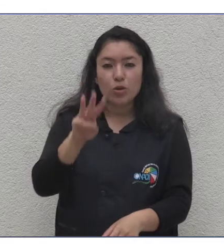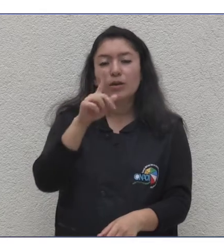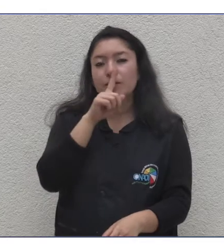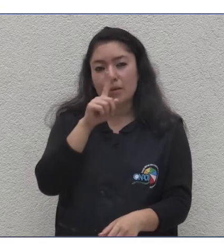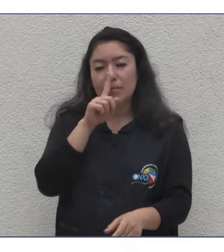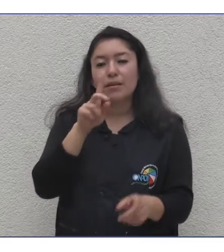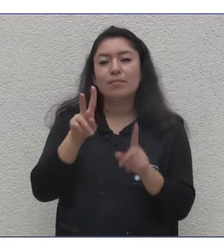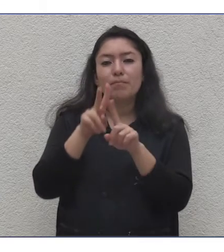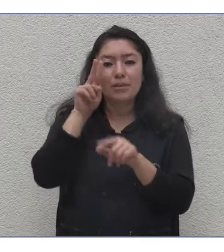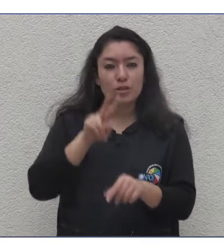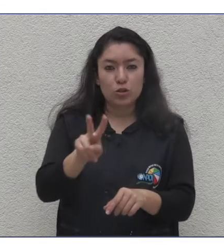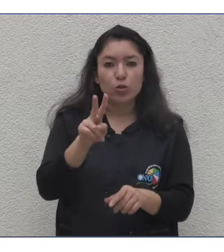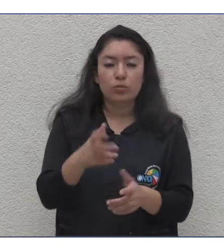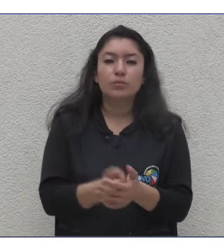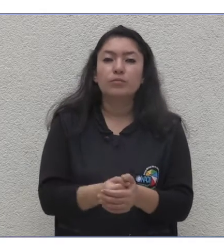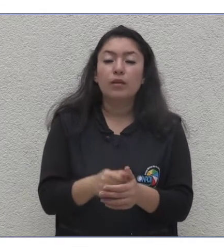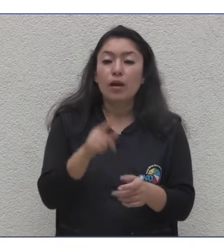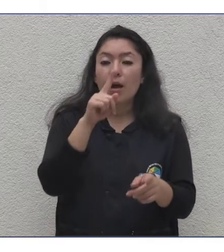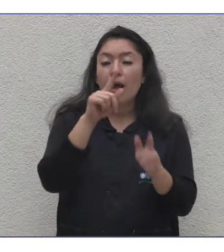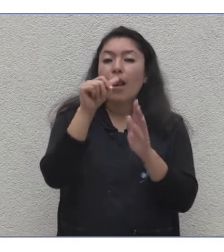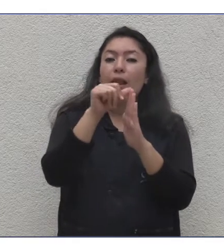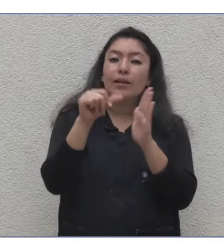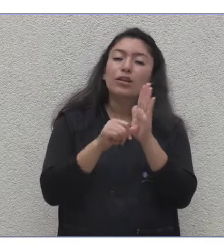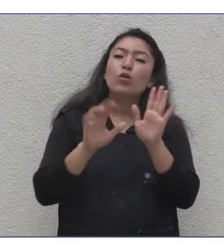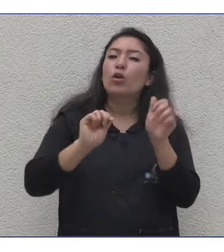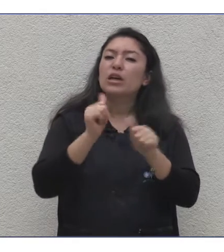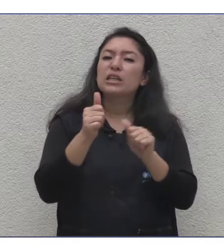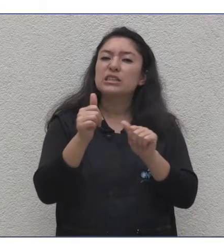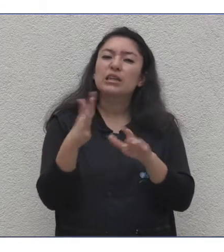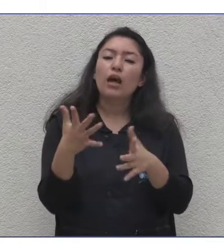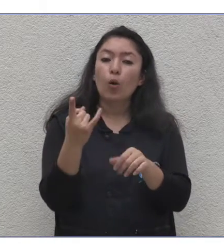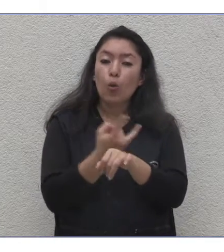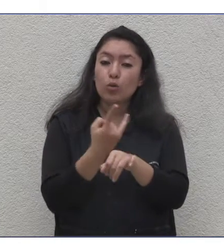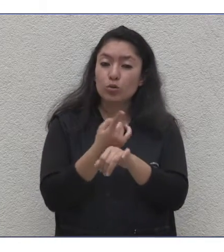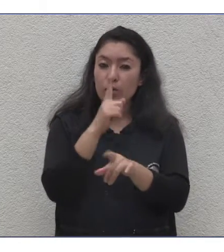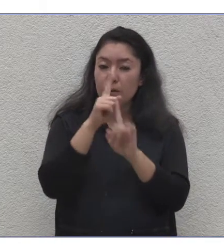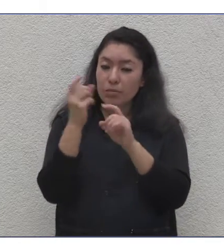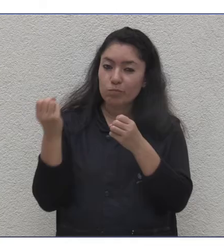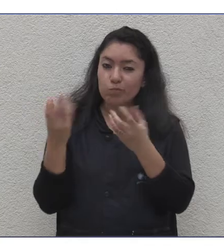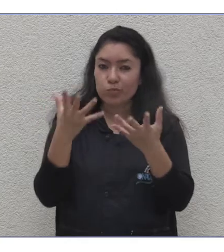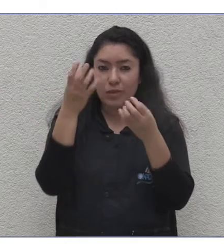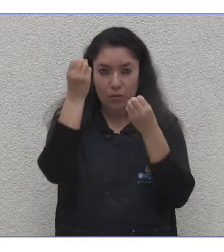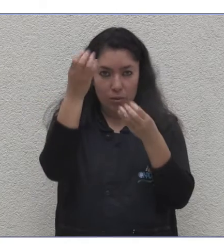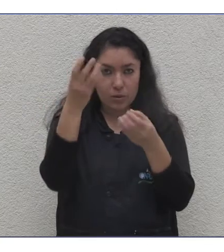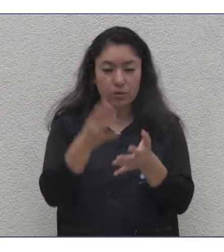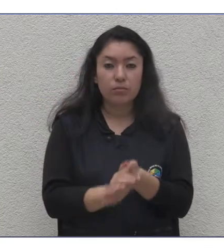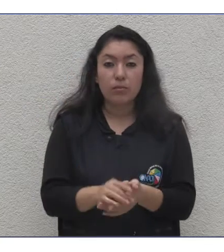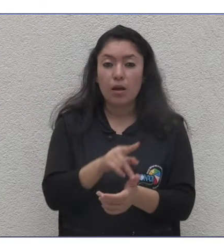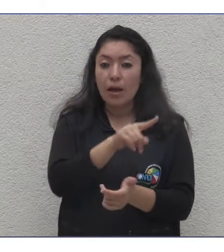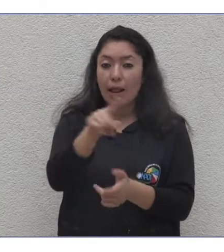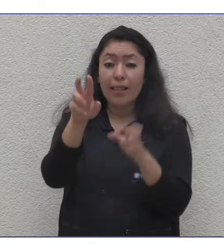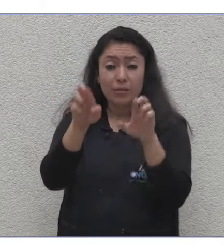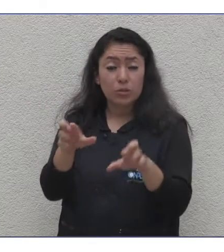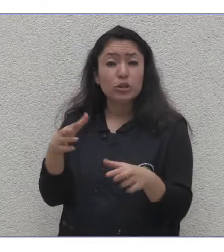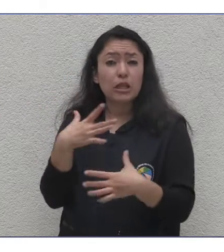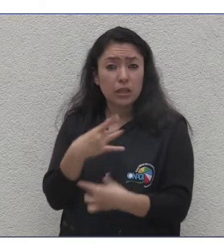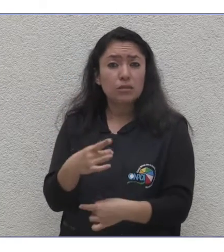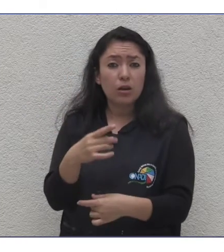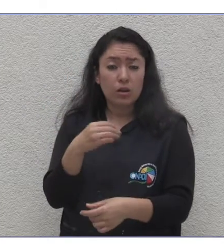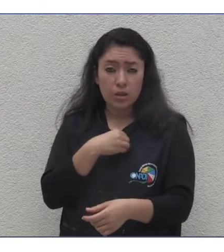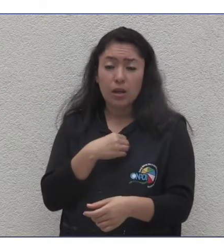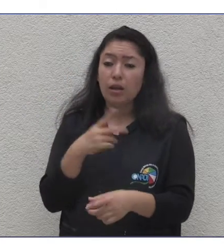visión. Artículo 15. Uso y difusión de la información. Los interesados tendrán